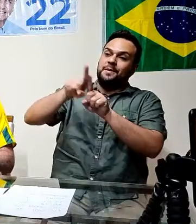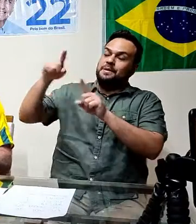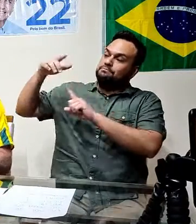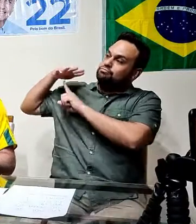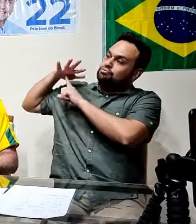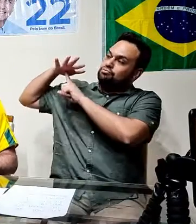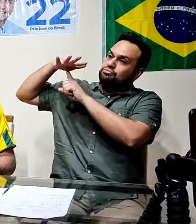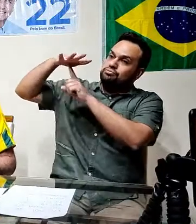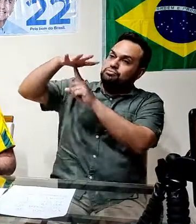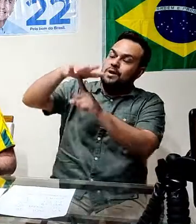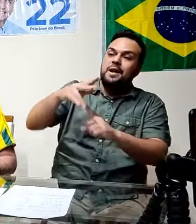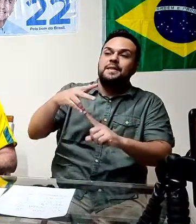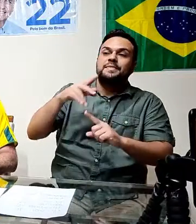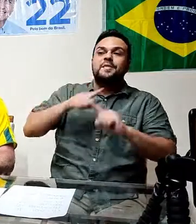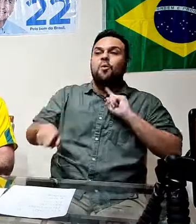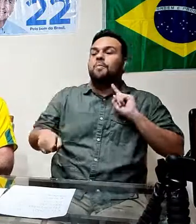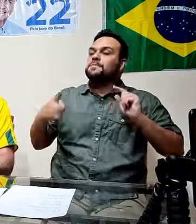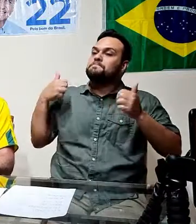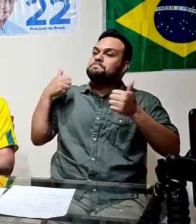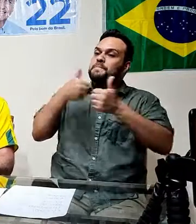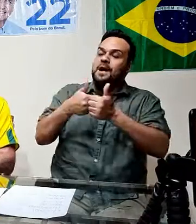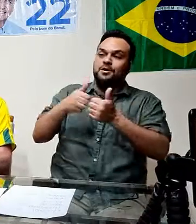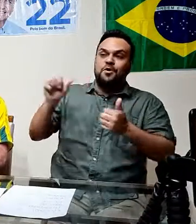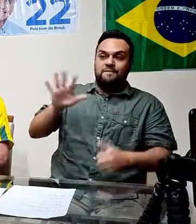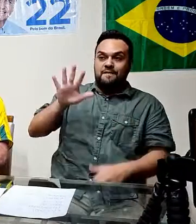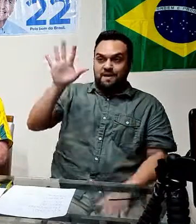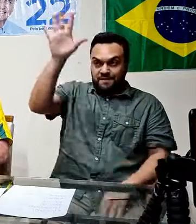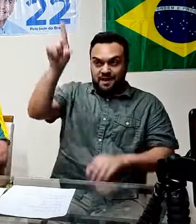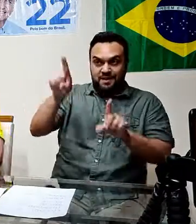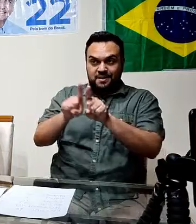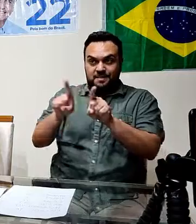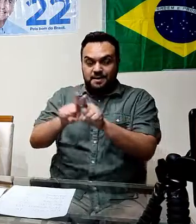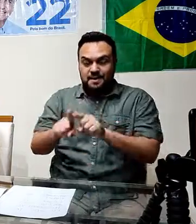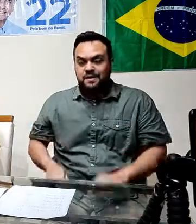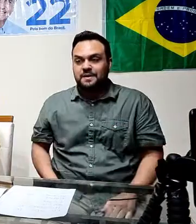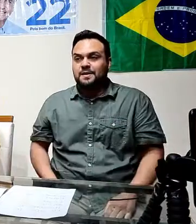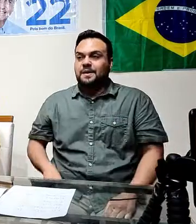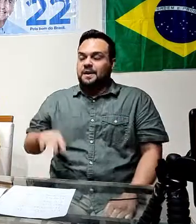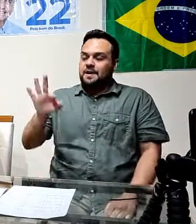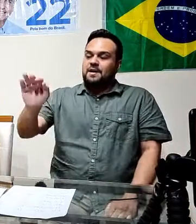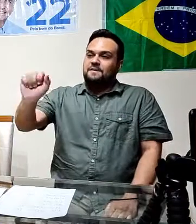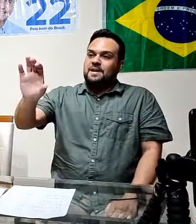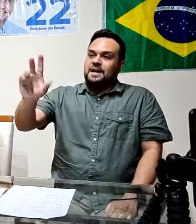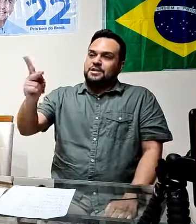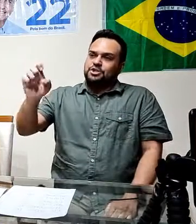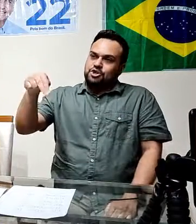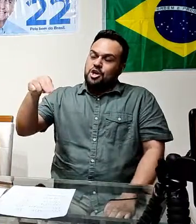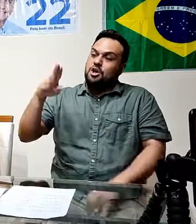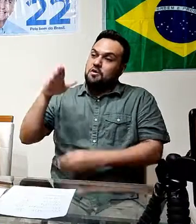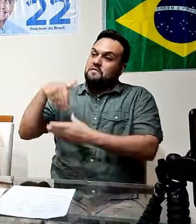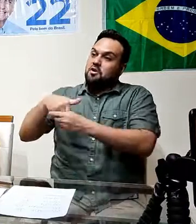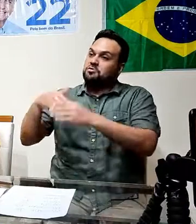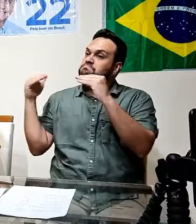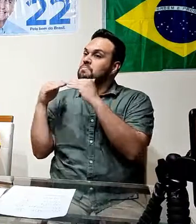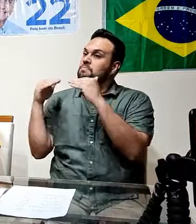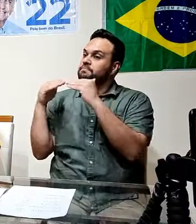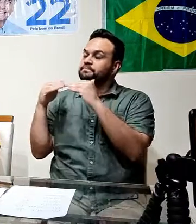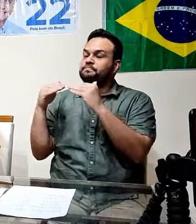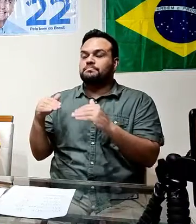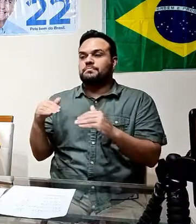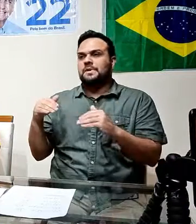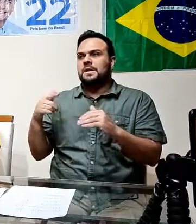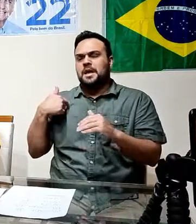não podem voar perto dessas comunidades também. Então, Edson Fachin deu um voto favorável. Não tinha, no meu entender, que